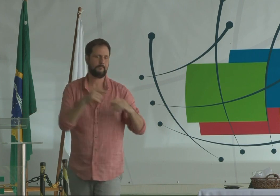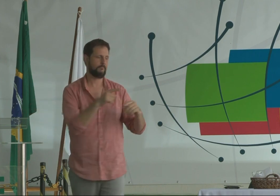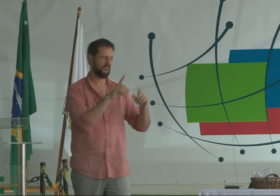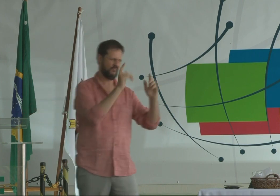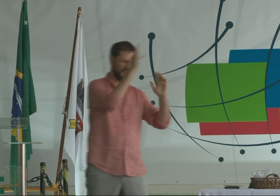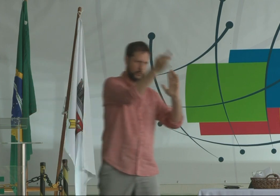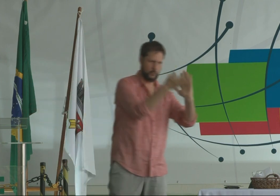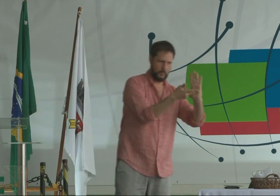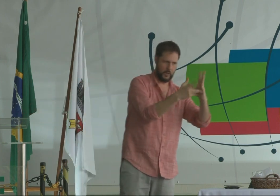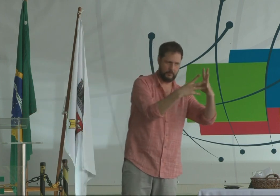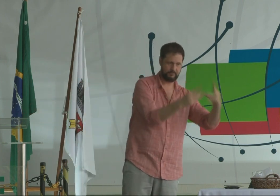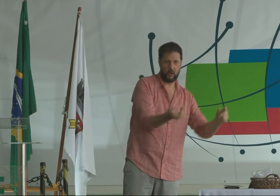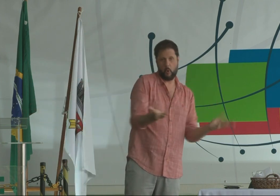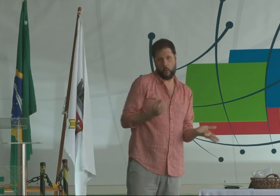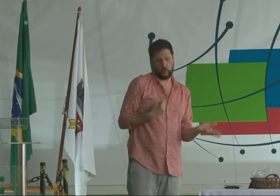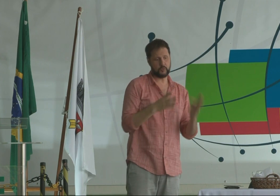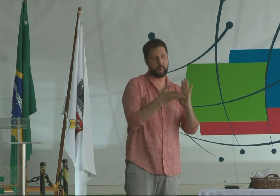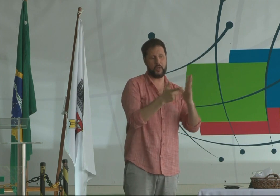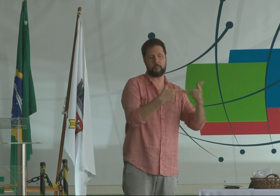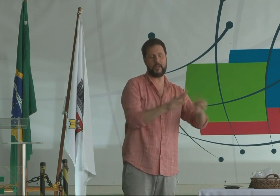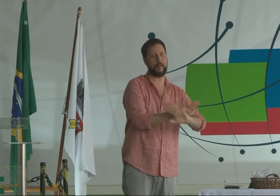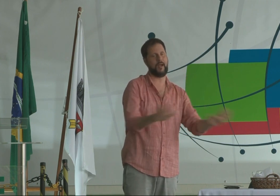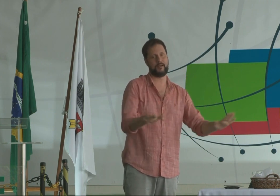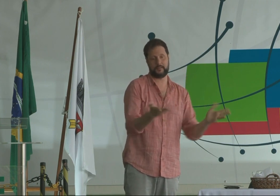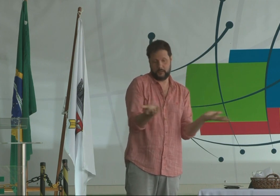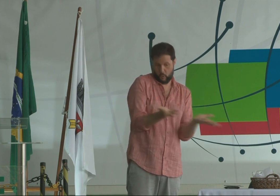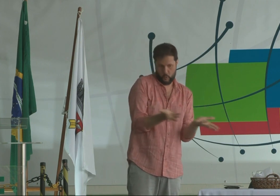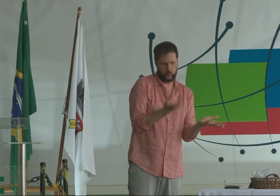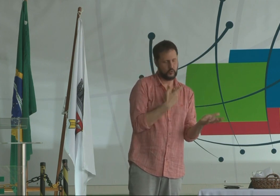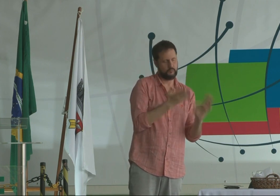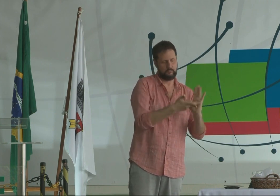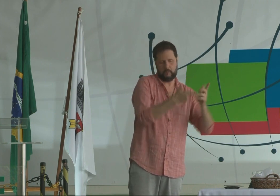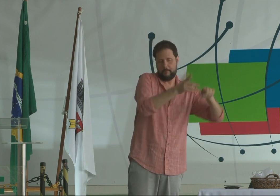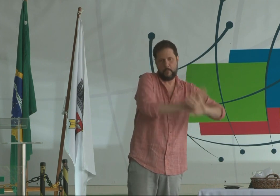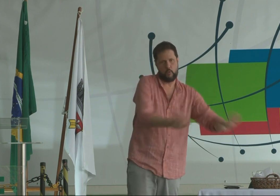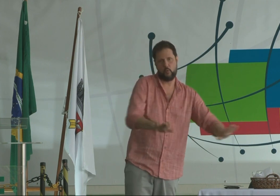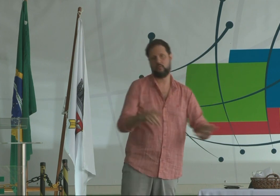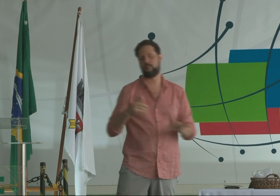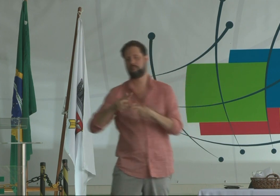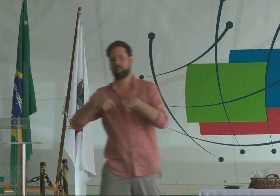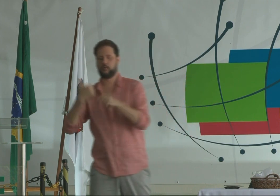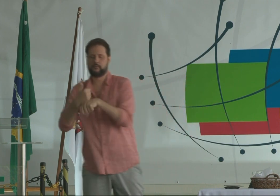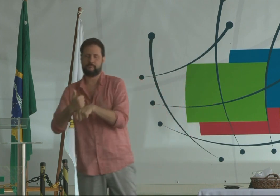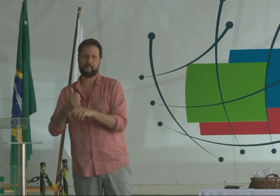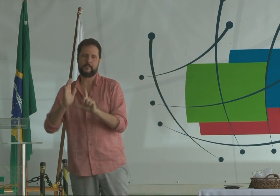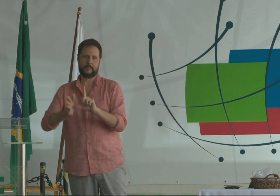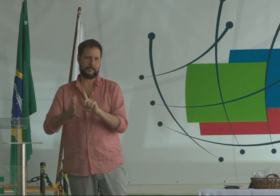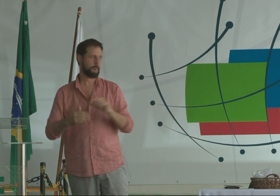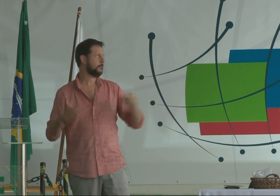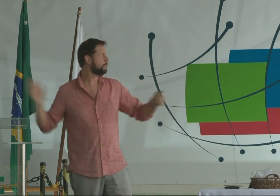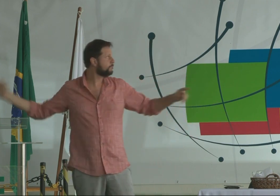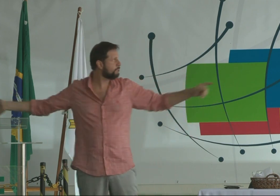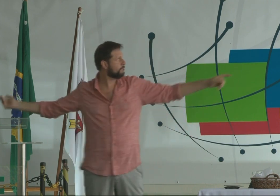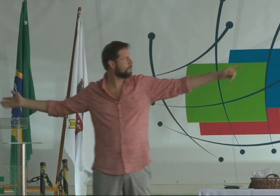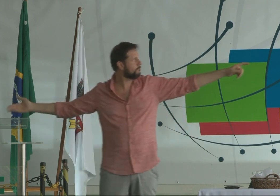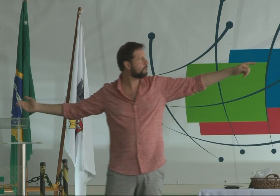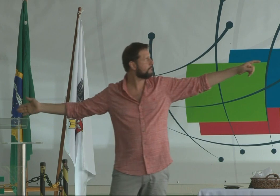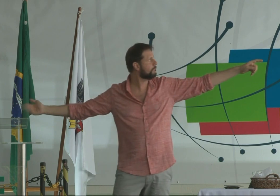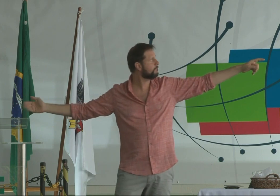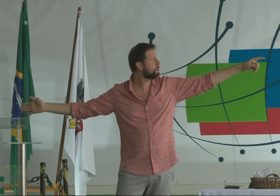o curso de bacharelado em letras Libras. Hoje em dia, o ProLibras a já terminou, pagou, tinha um período específico para ser aplicado, mas hoje a gente já deixou desse